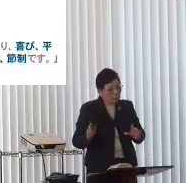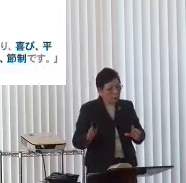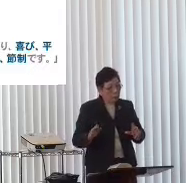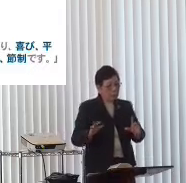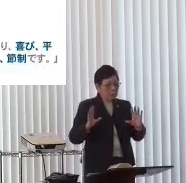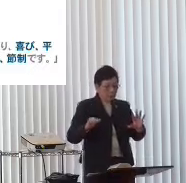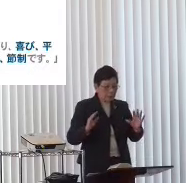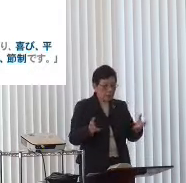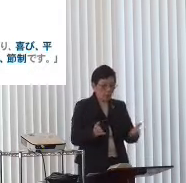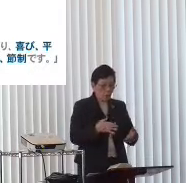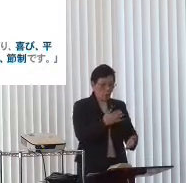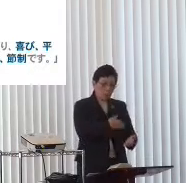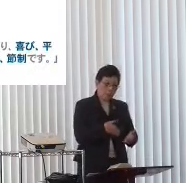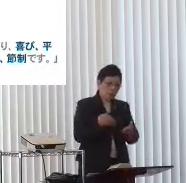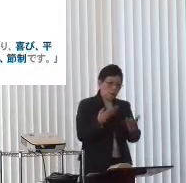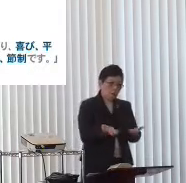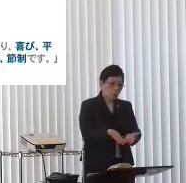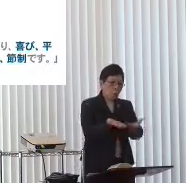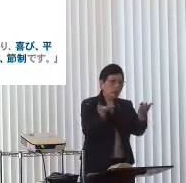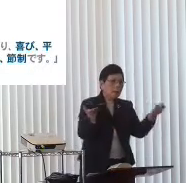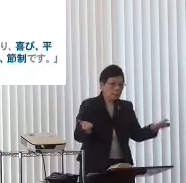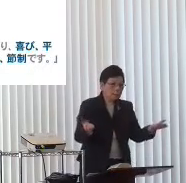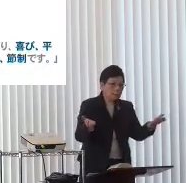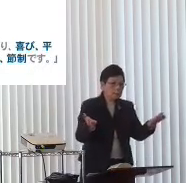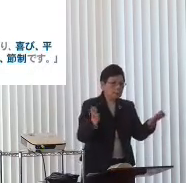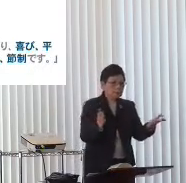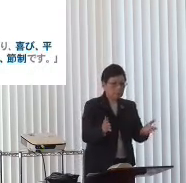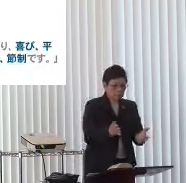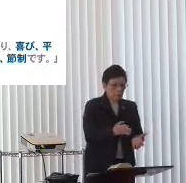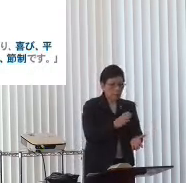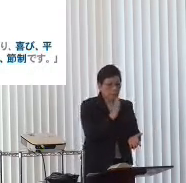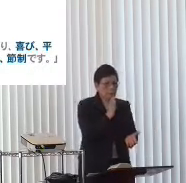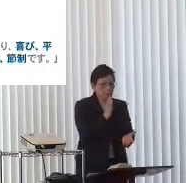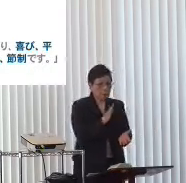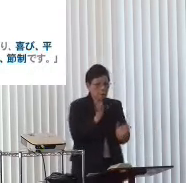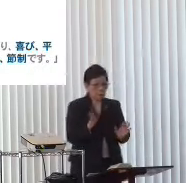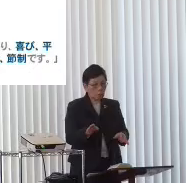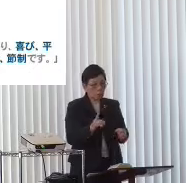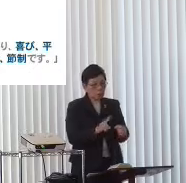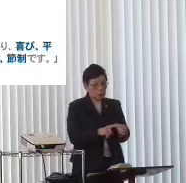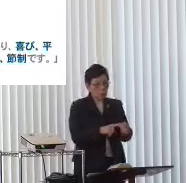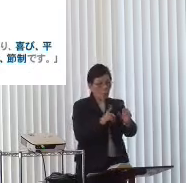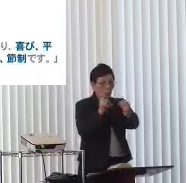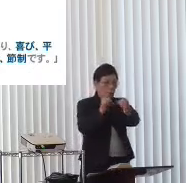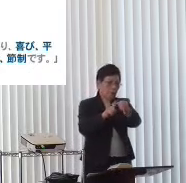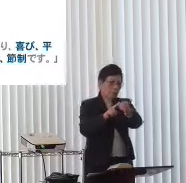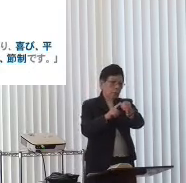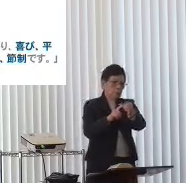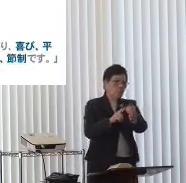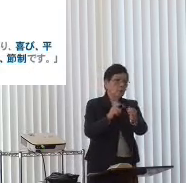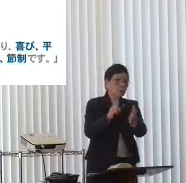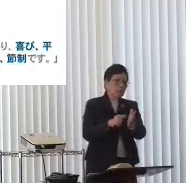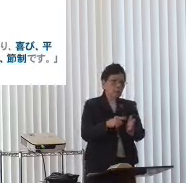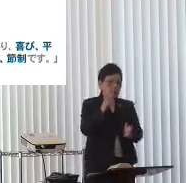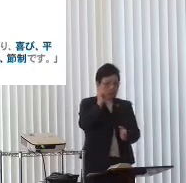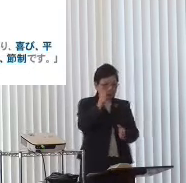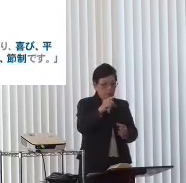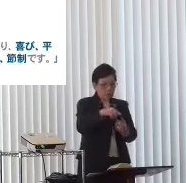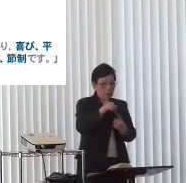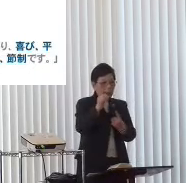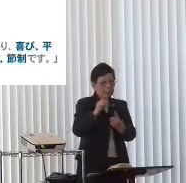実、柔和、節制ですと。今年の目標としてどれか一つを選